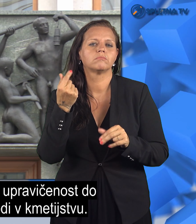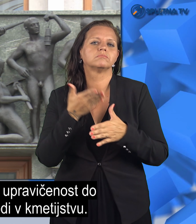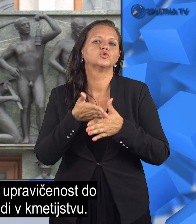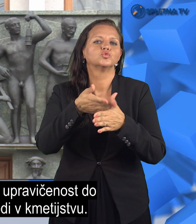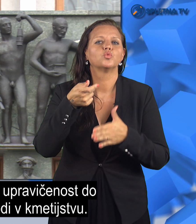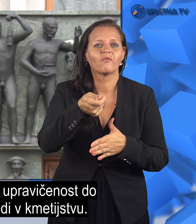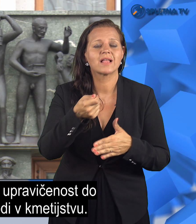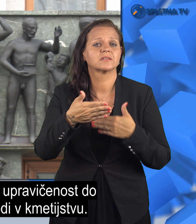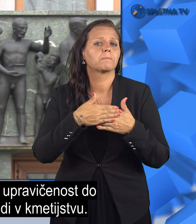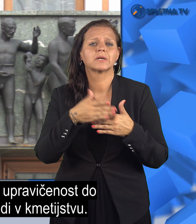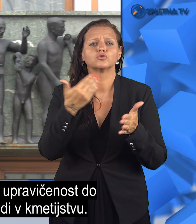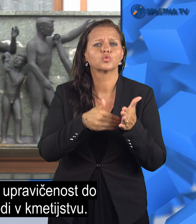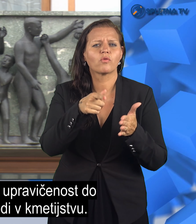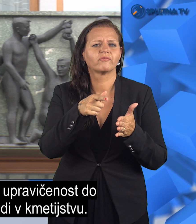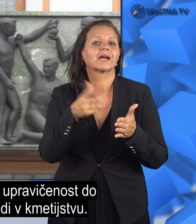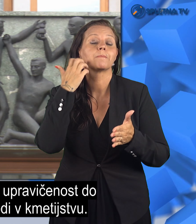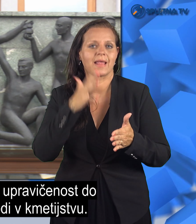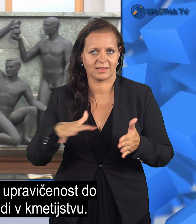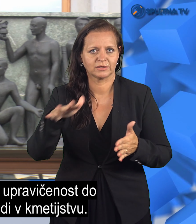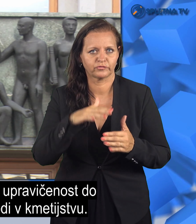v kmetijstvu.